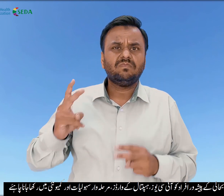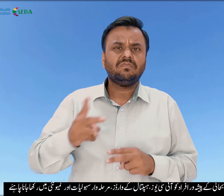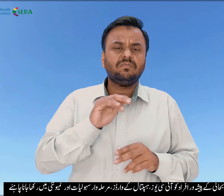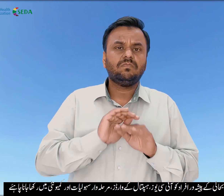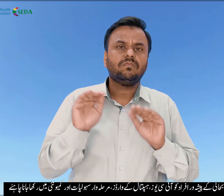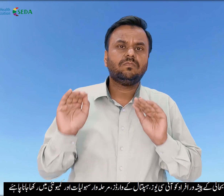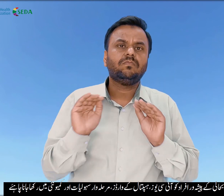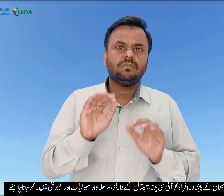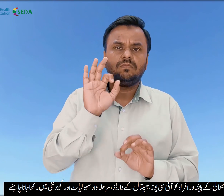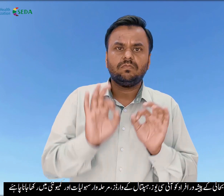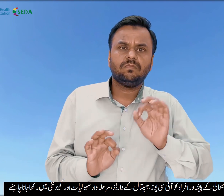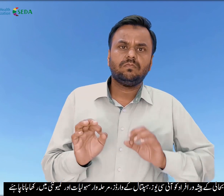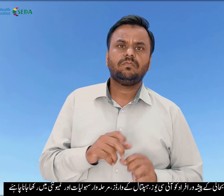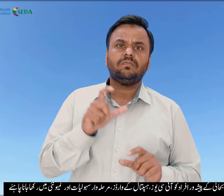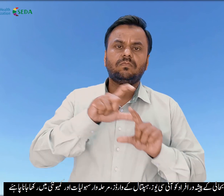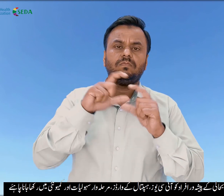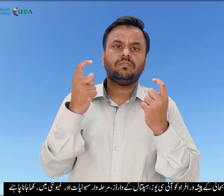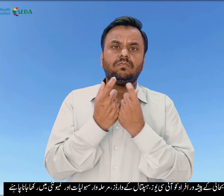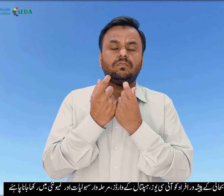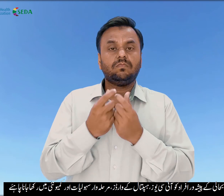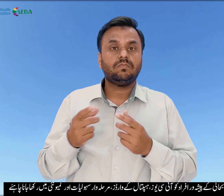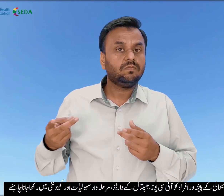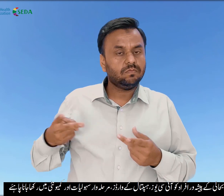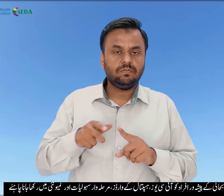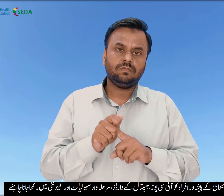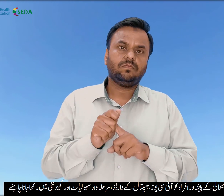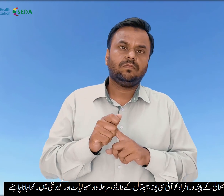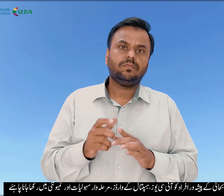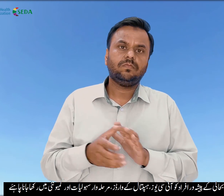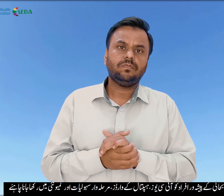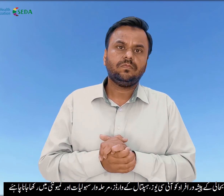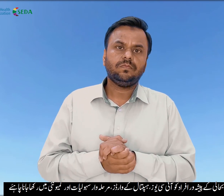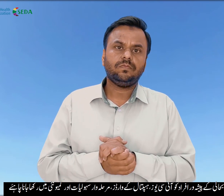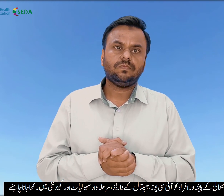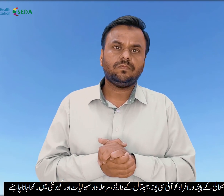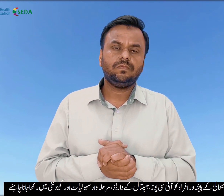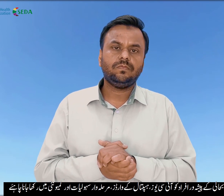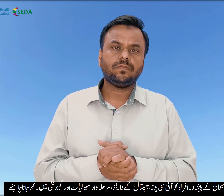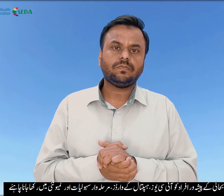مرحلہ وار سہولیات اور کمیونٹی میں رکھا جانا چاہیے۔